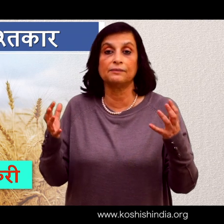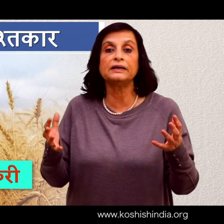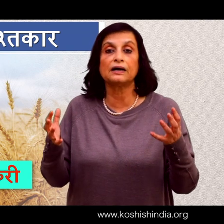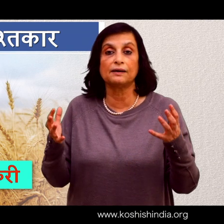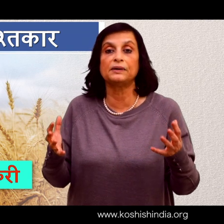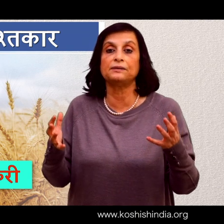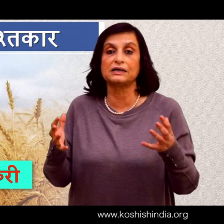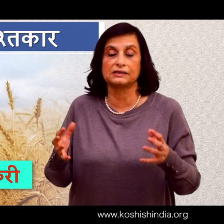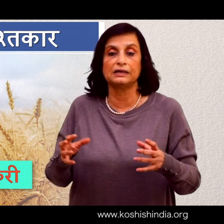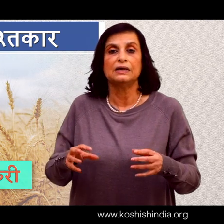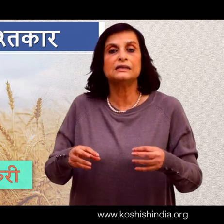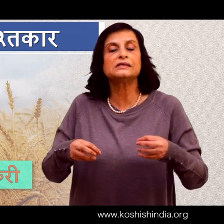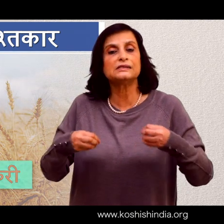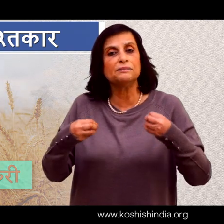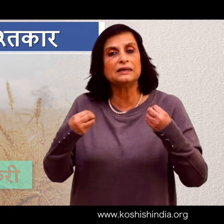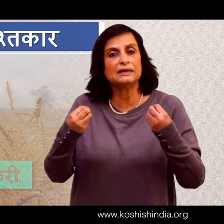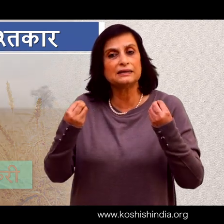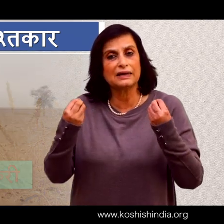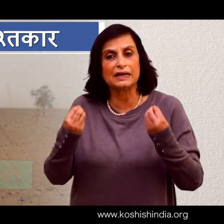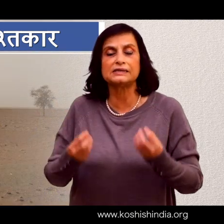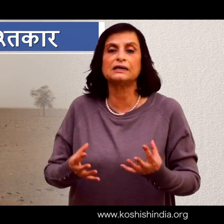थे,इसकीमिट्टीधीरे-धीरे इसहदतकखराबहोगईकि